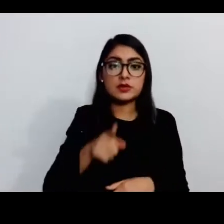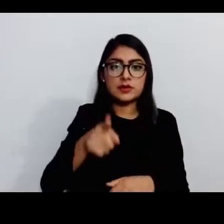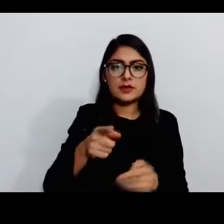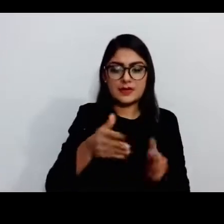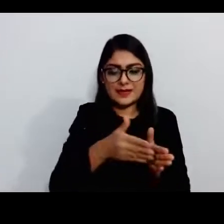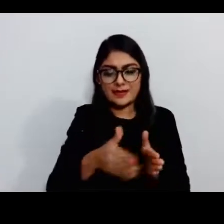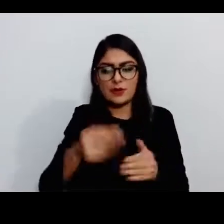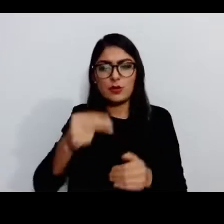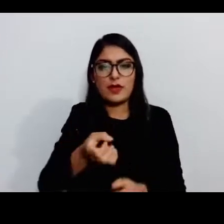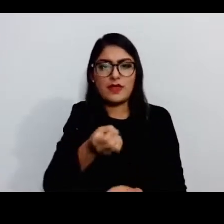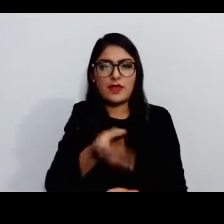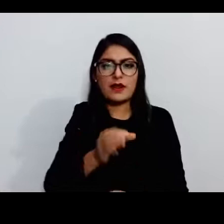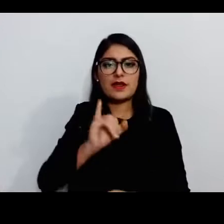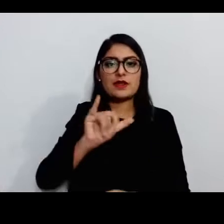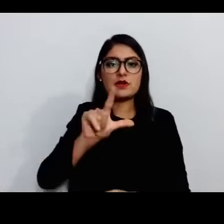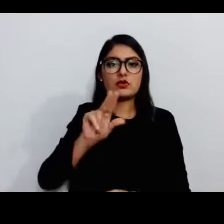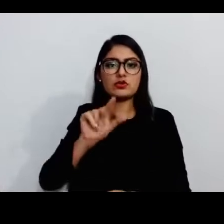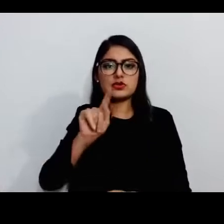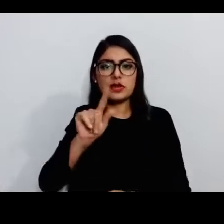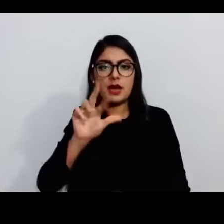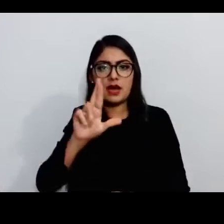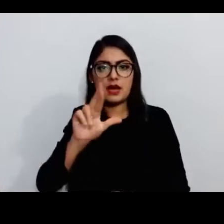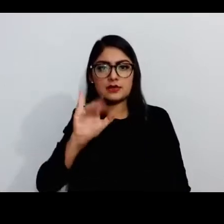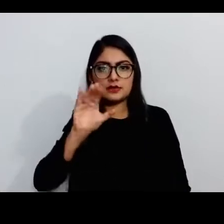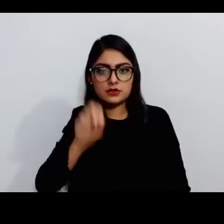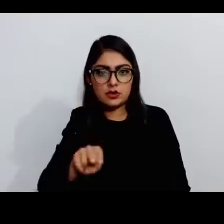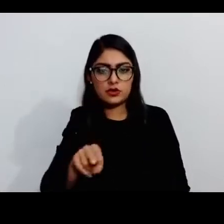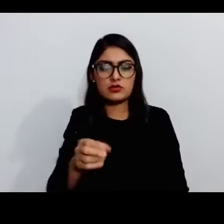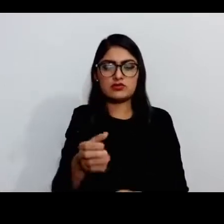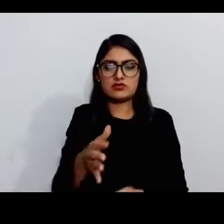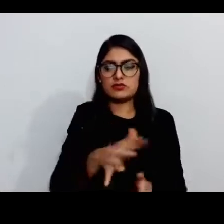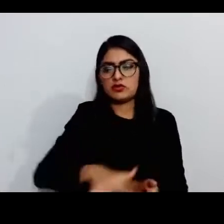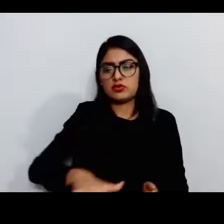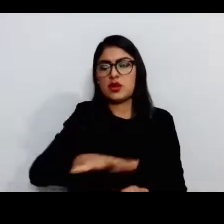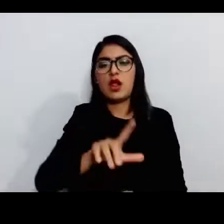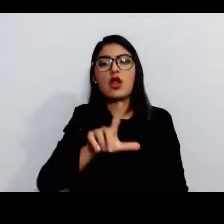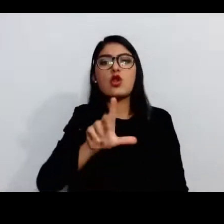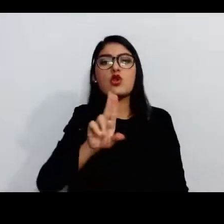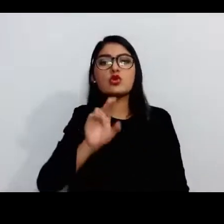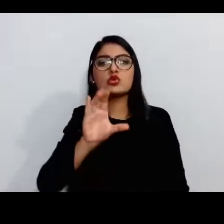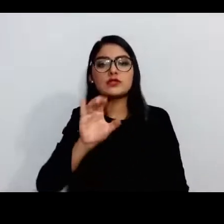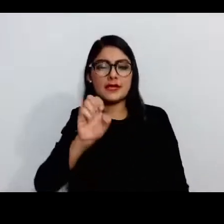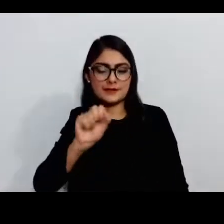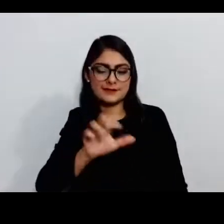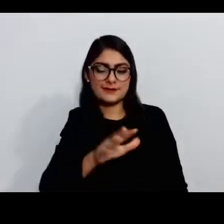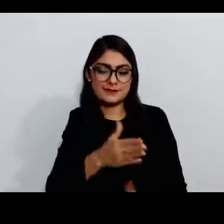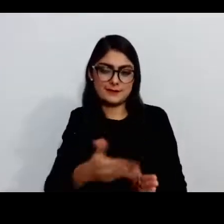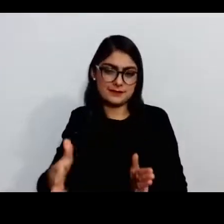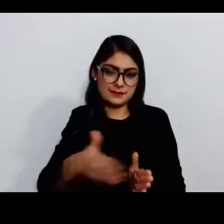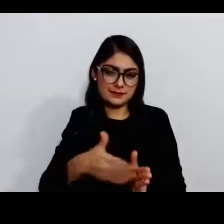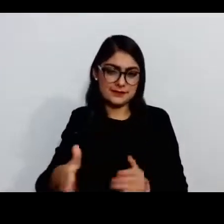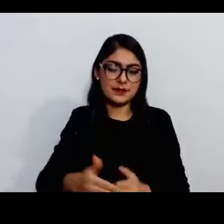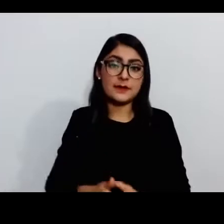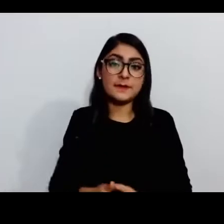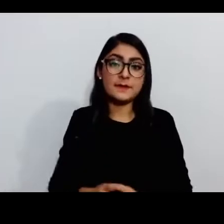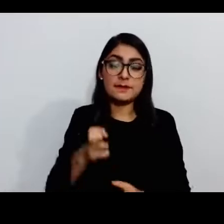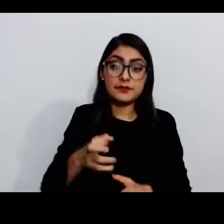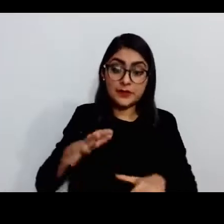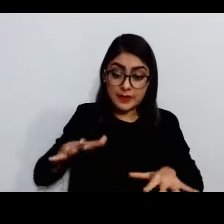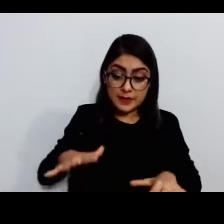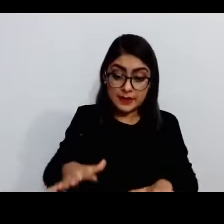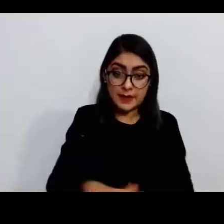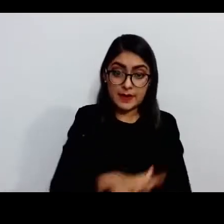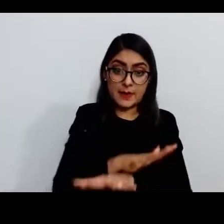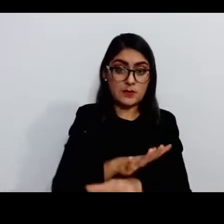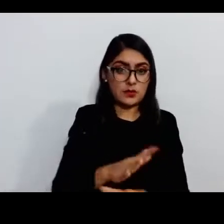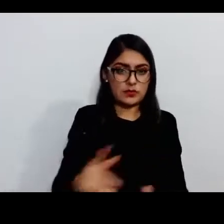el siglo de las luces, en el racionalismo que imperó durante esos siglos, ¿no? Y el cambio primordial, y de ahí van